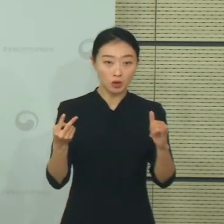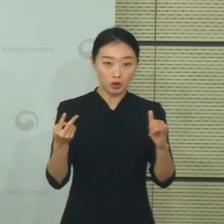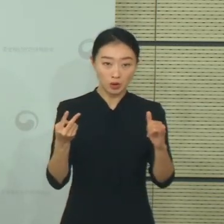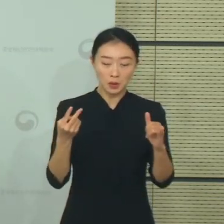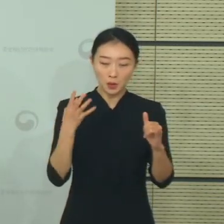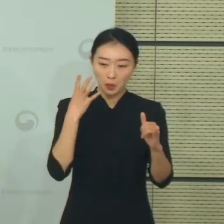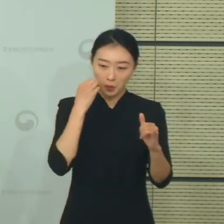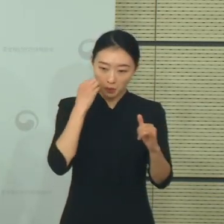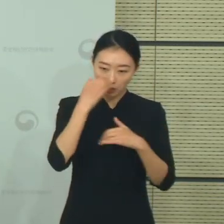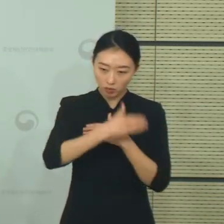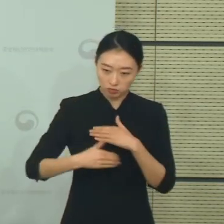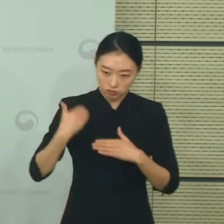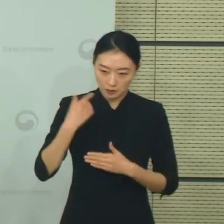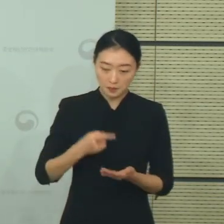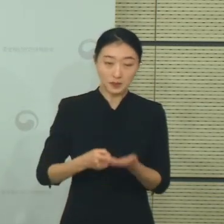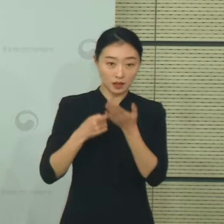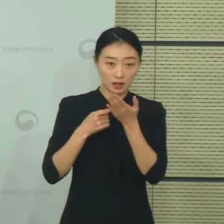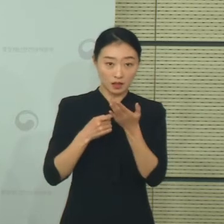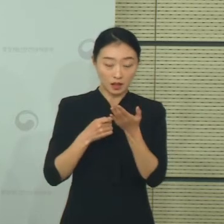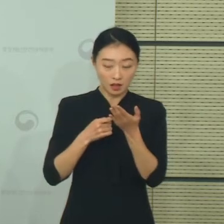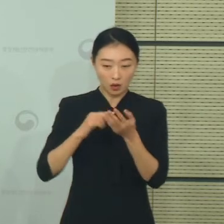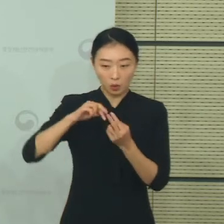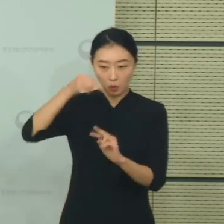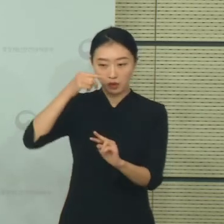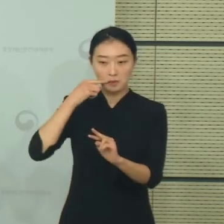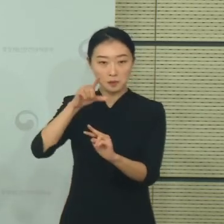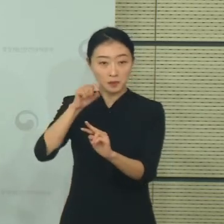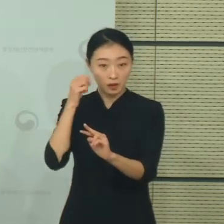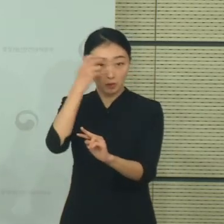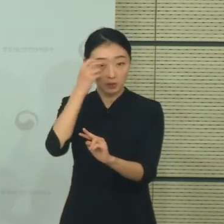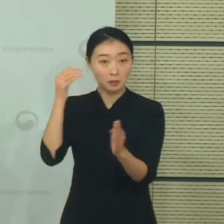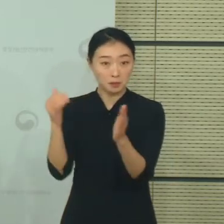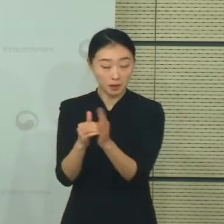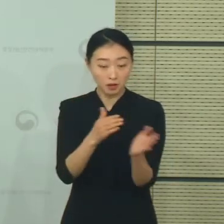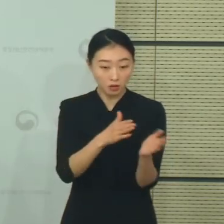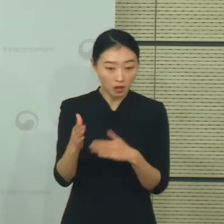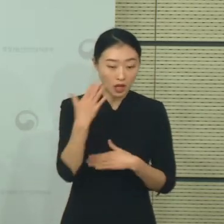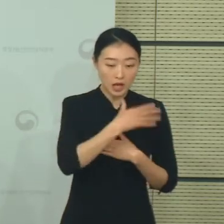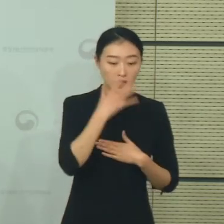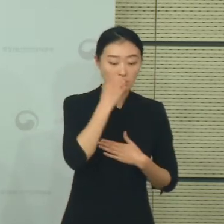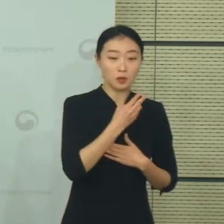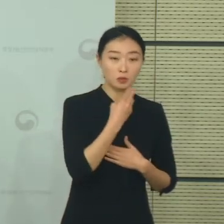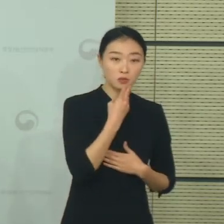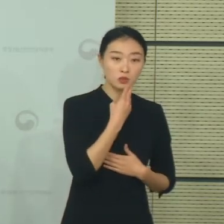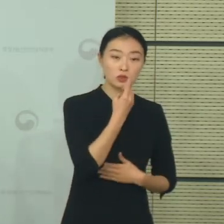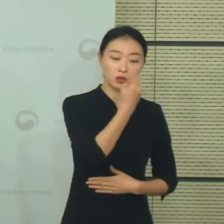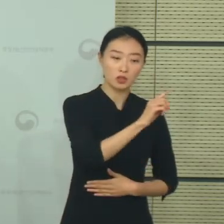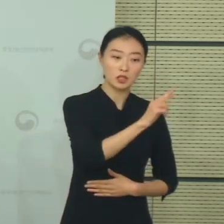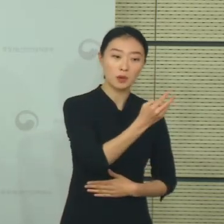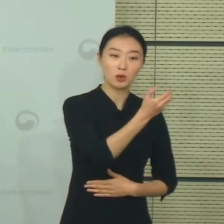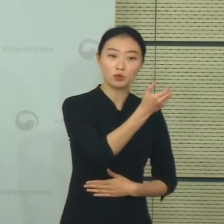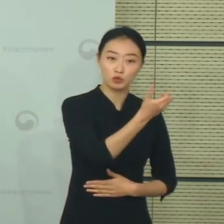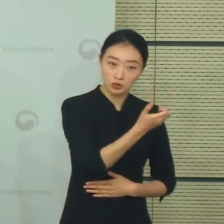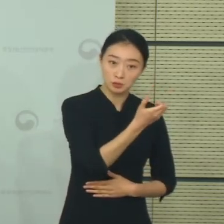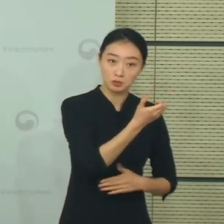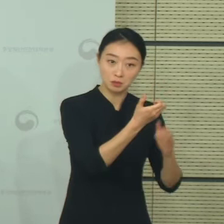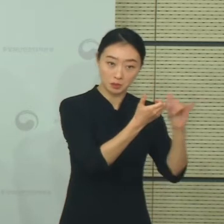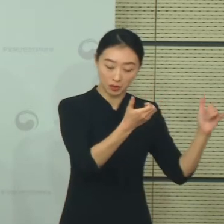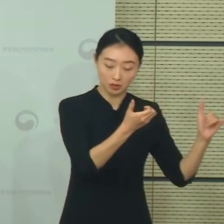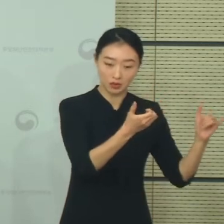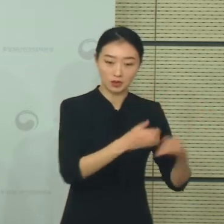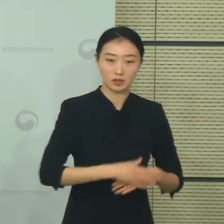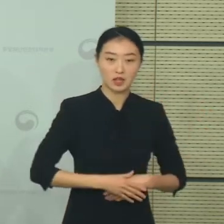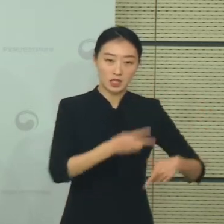검역소 격리시설에서 진단검사를 받았으며, 무정상자 1,290명은 인천의